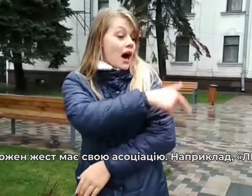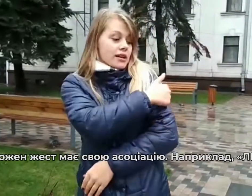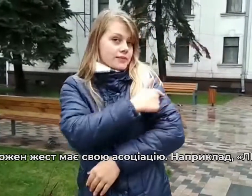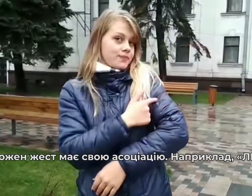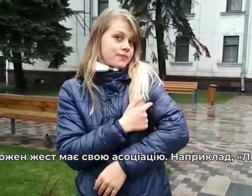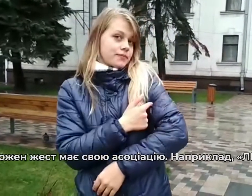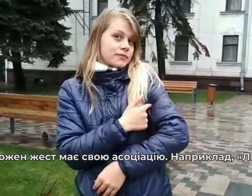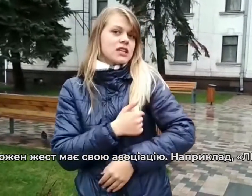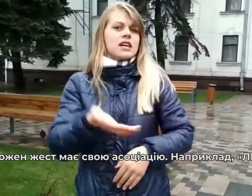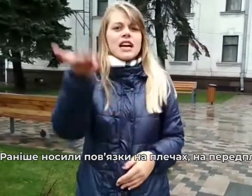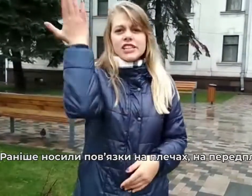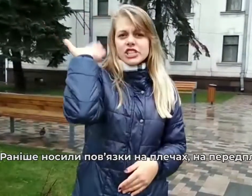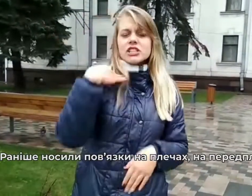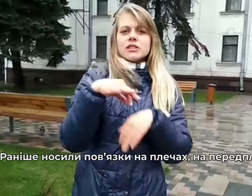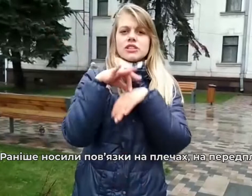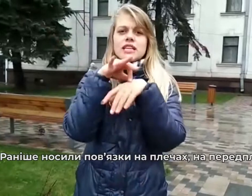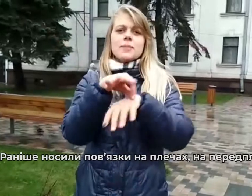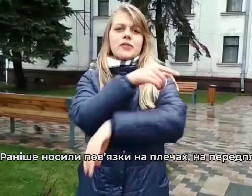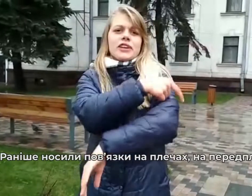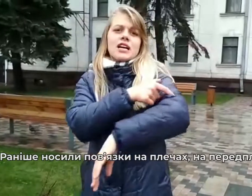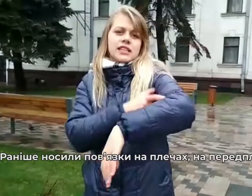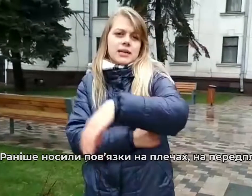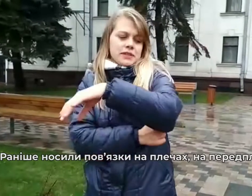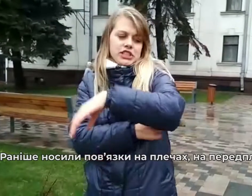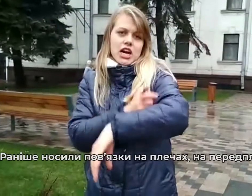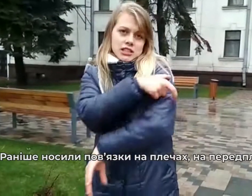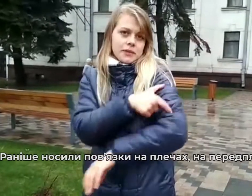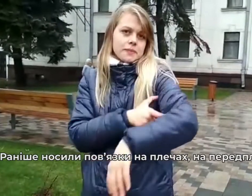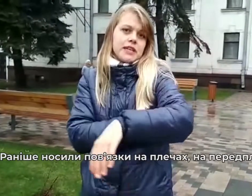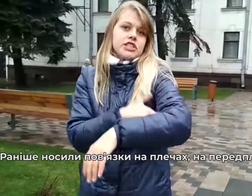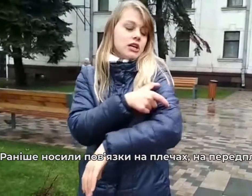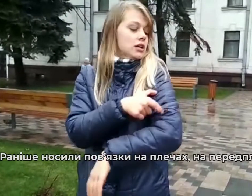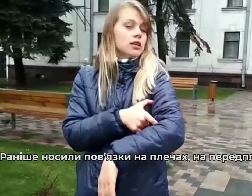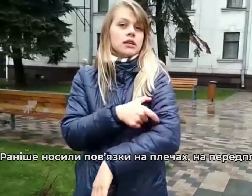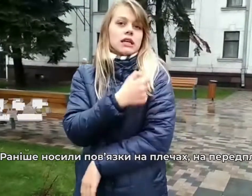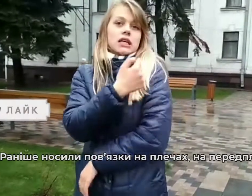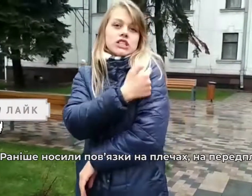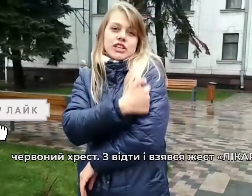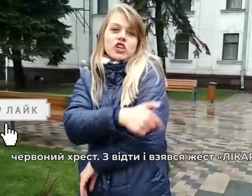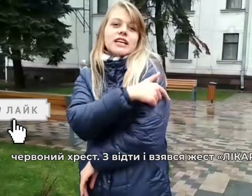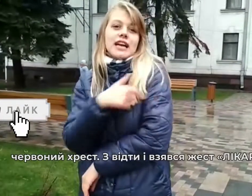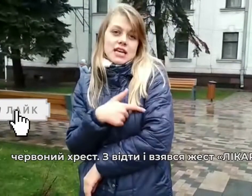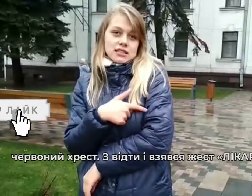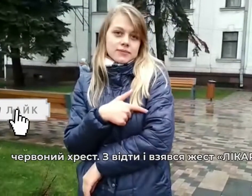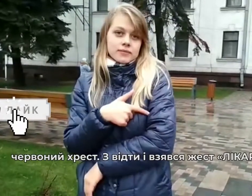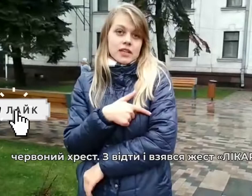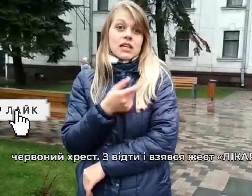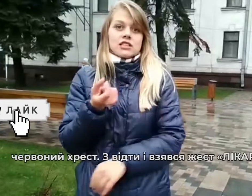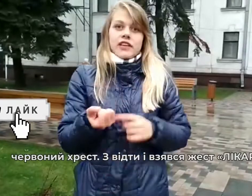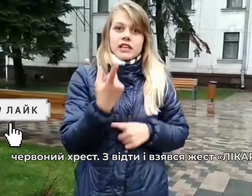лікарня. Раніше носили пов'язки на плечах, на предплечах, червоний крест. Звідти